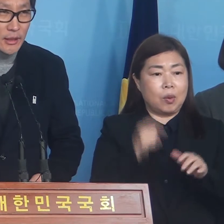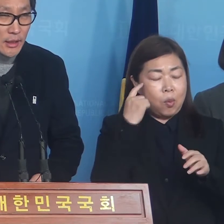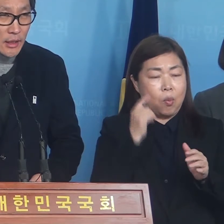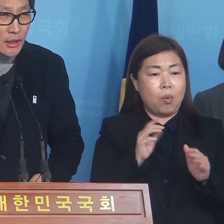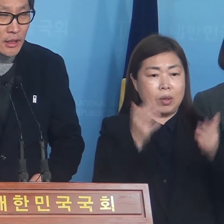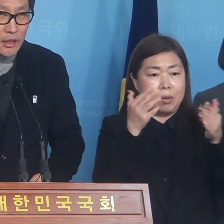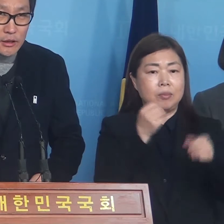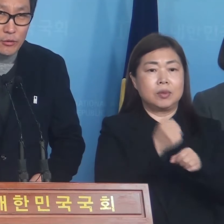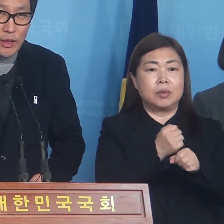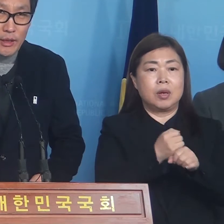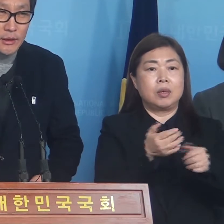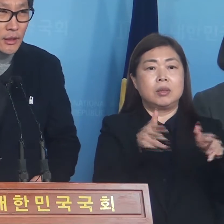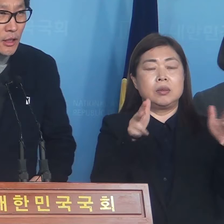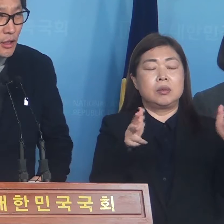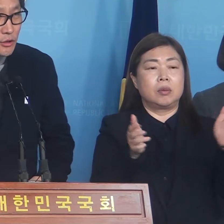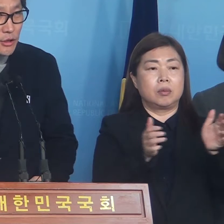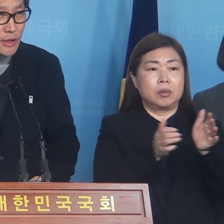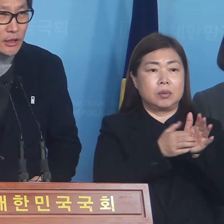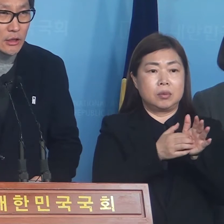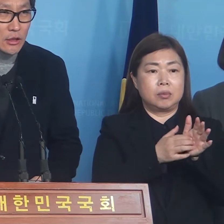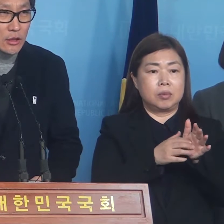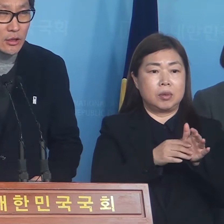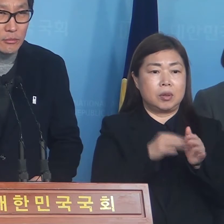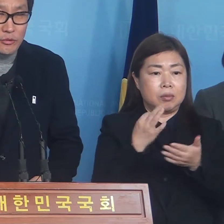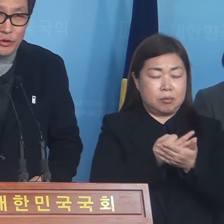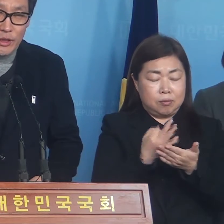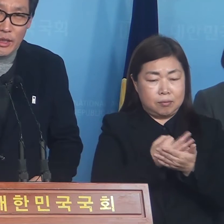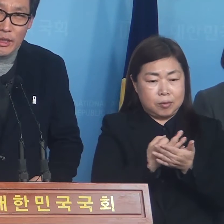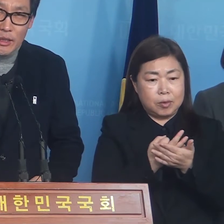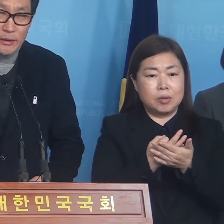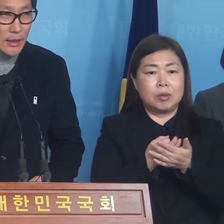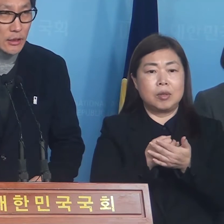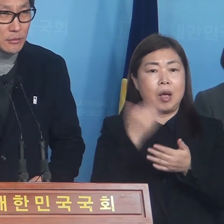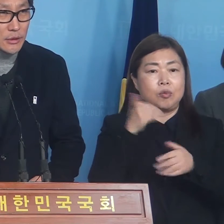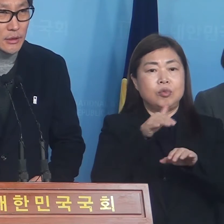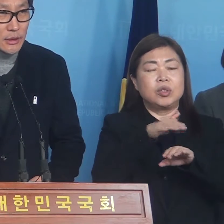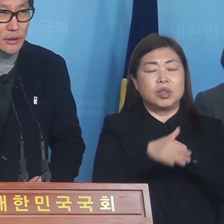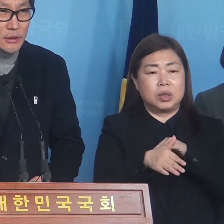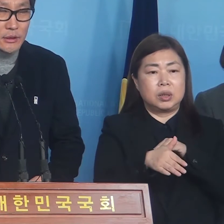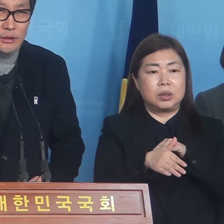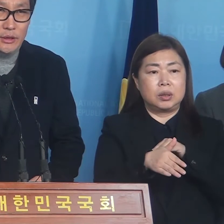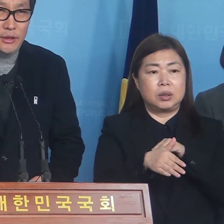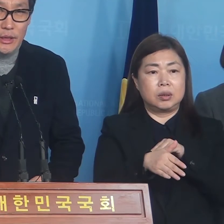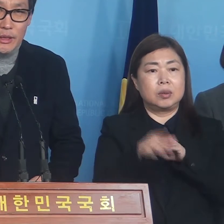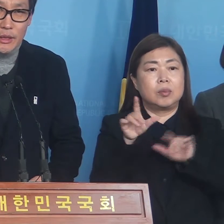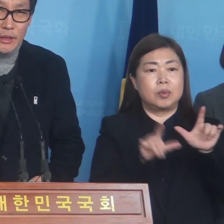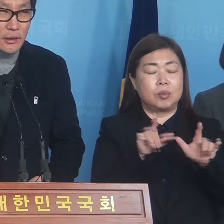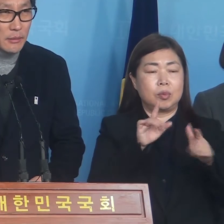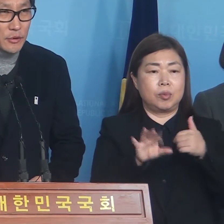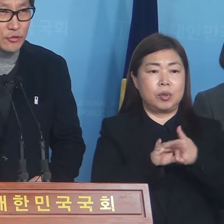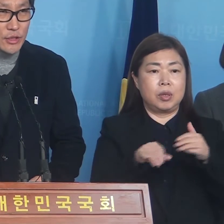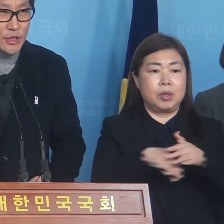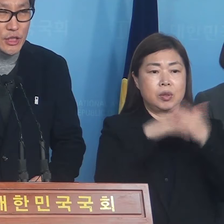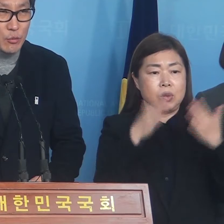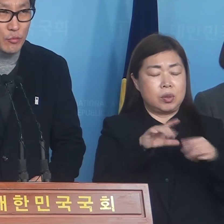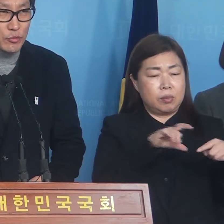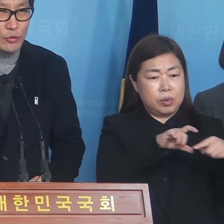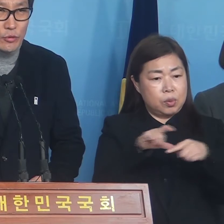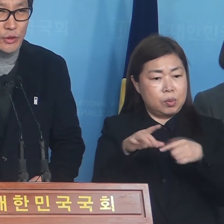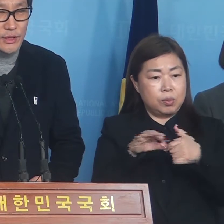환영합니다. 그동안 저희 우리나라 자영업은 그 전체